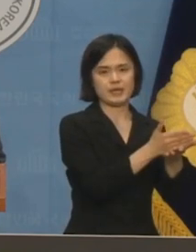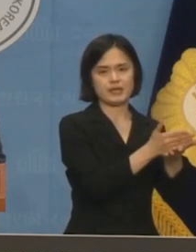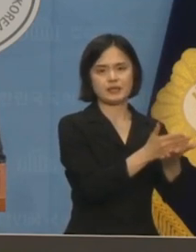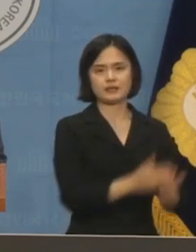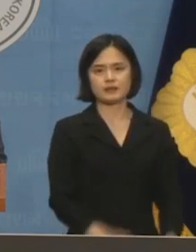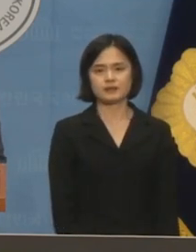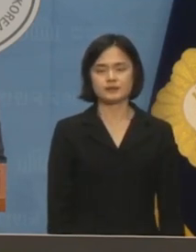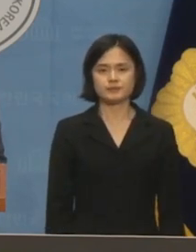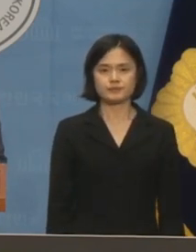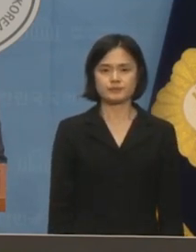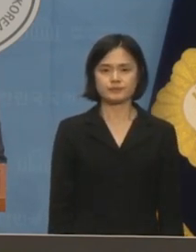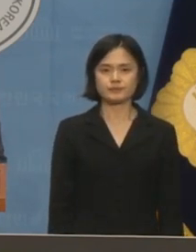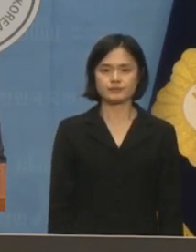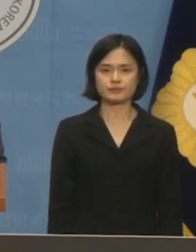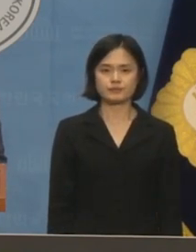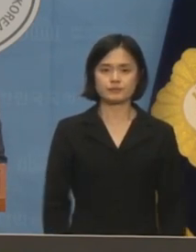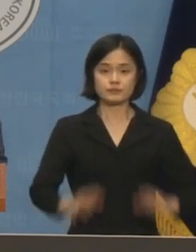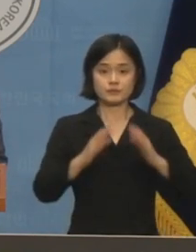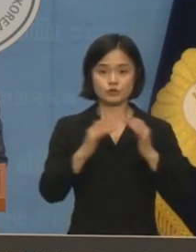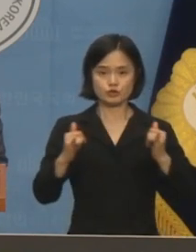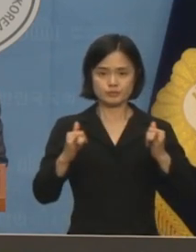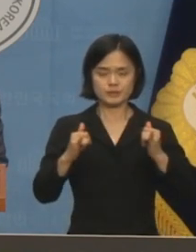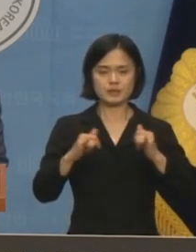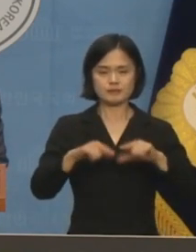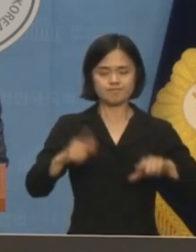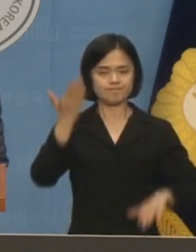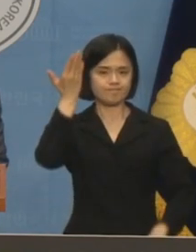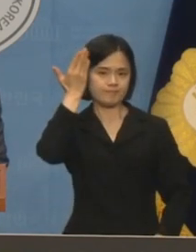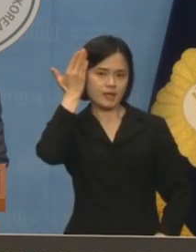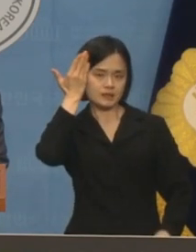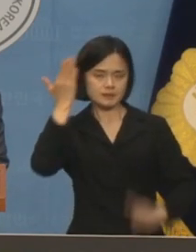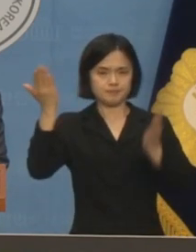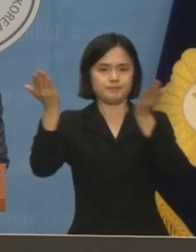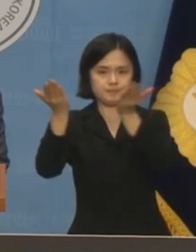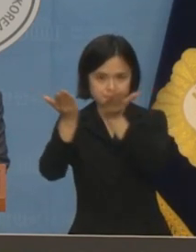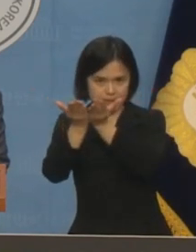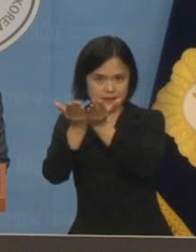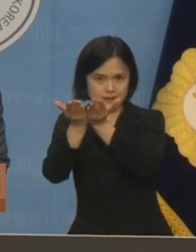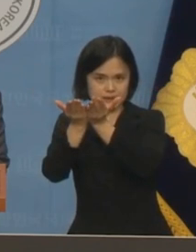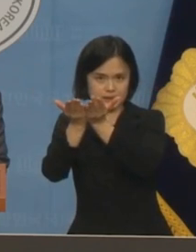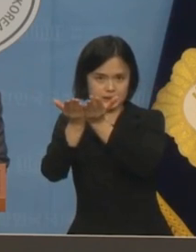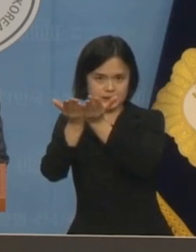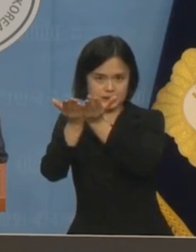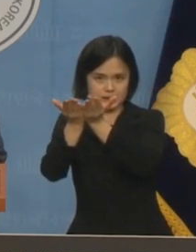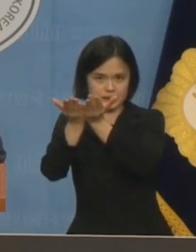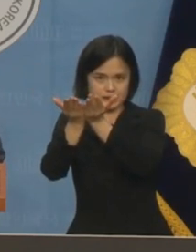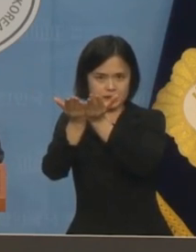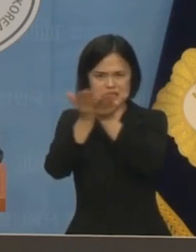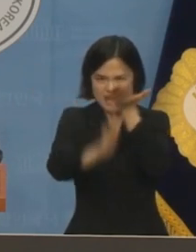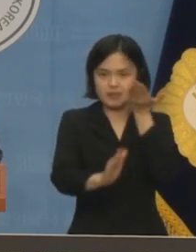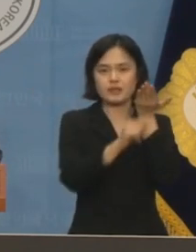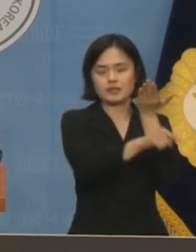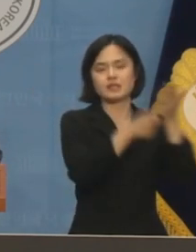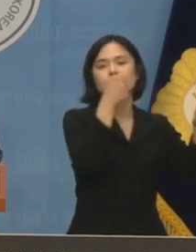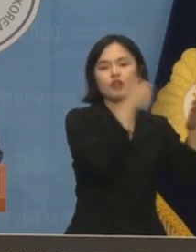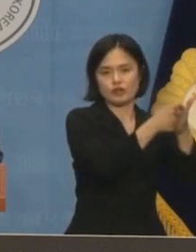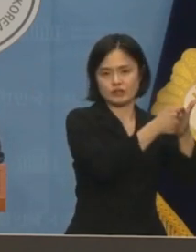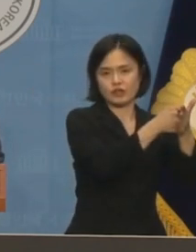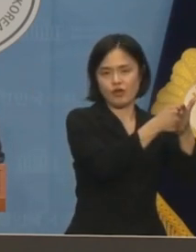아울러 우리는 국민 상식적인 눈높이에서 비상식적인 결정이 처리되고